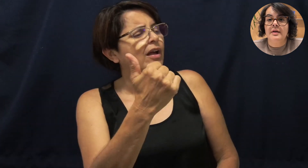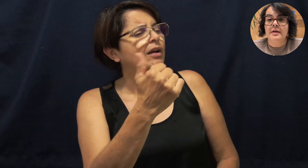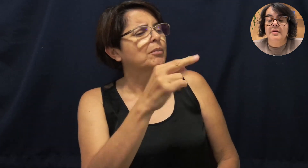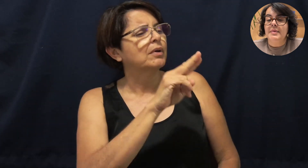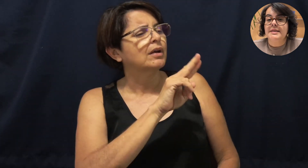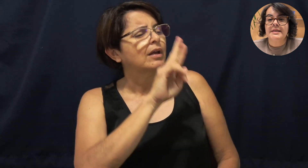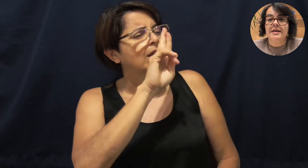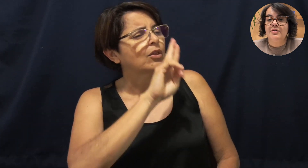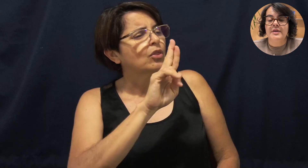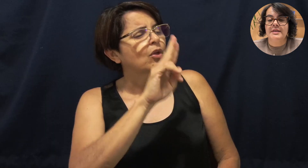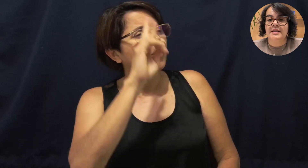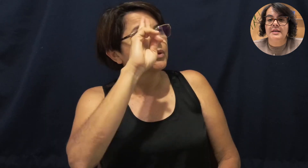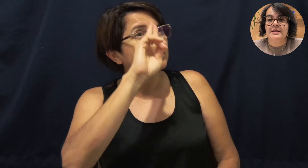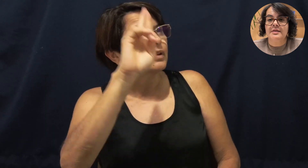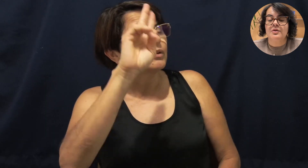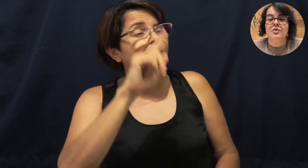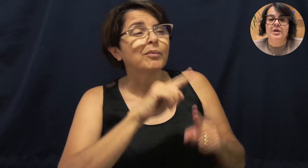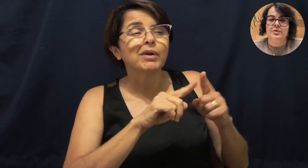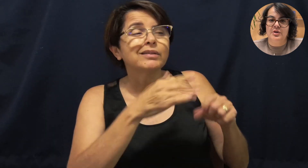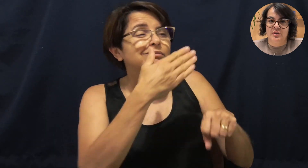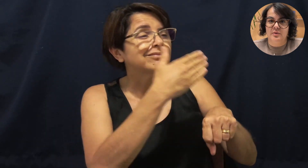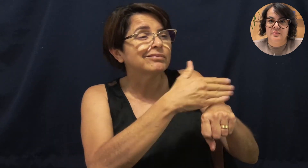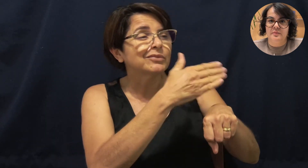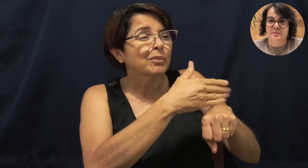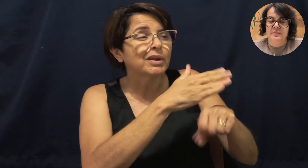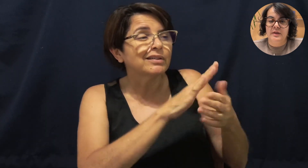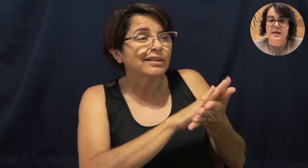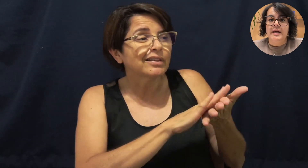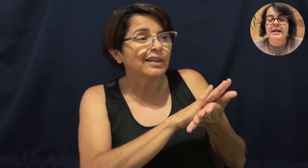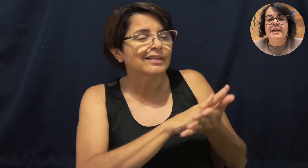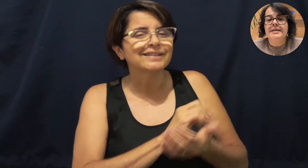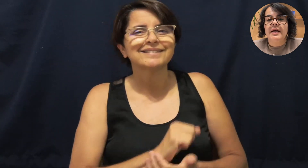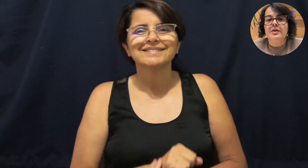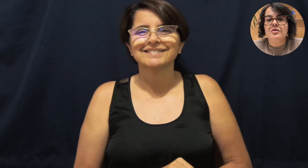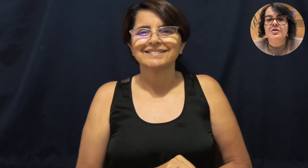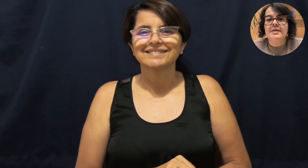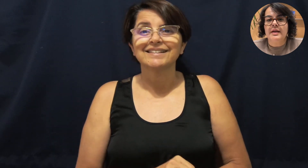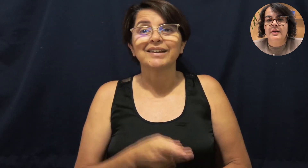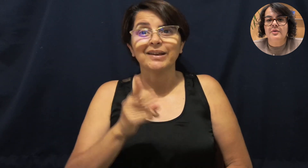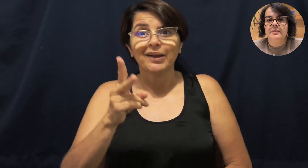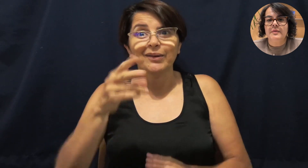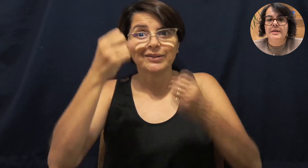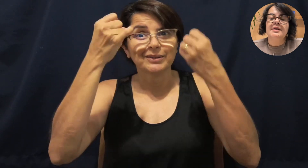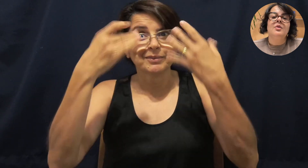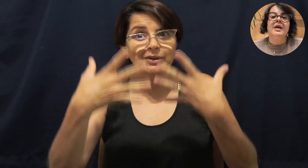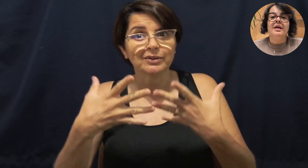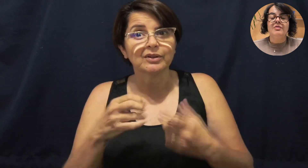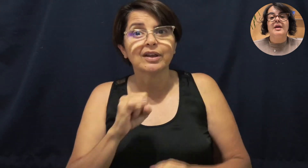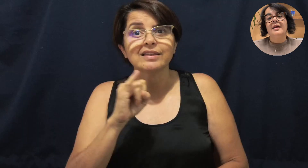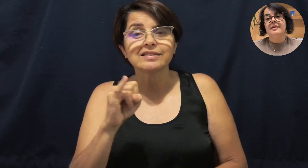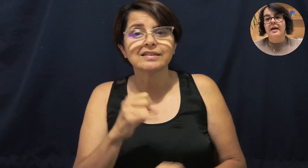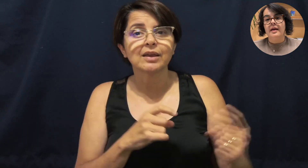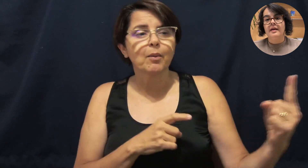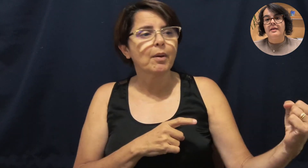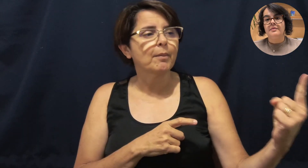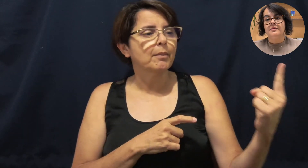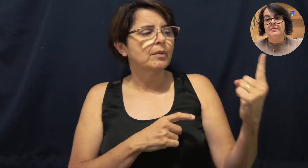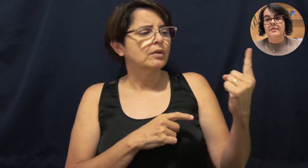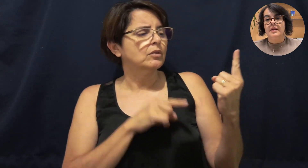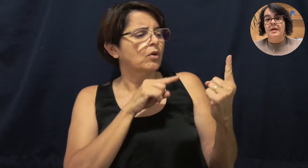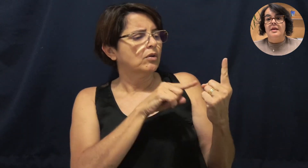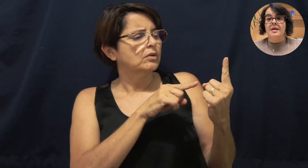Senhor, mas não fazeis o que eu digo? E ele segue nos dizendo que se alguém vem até